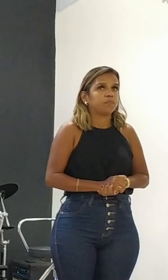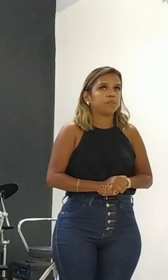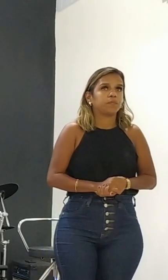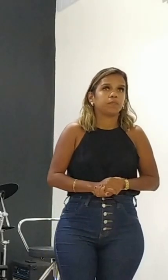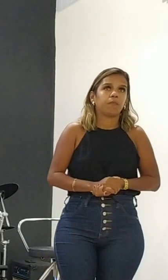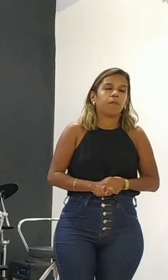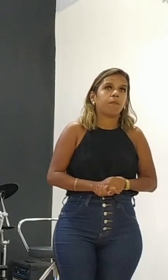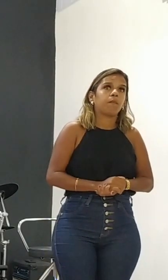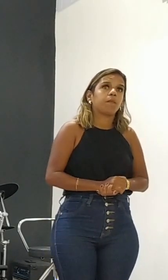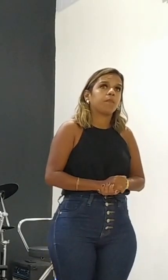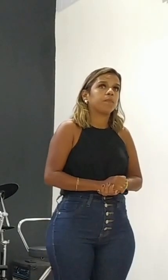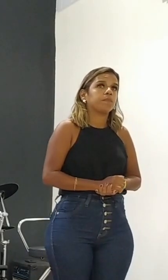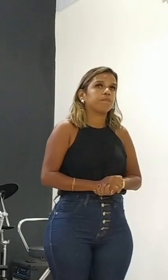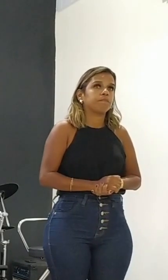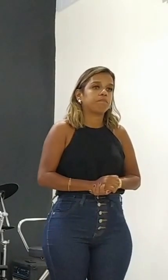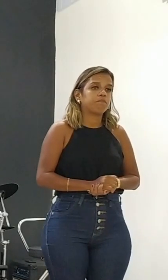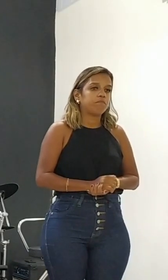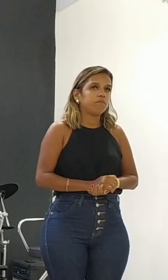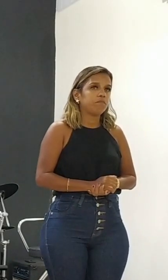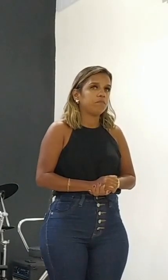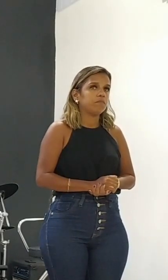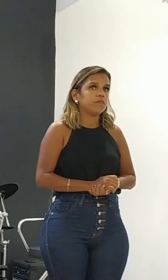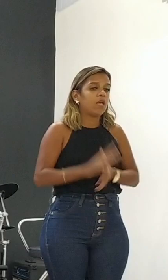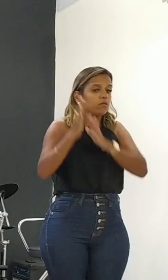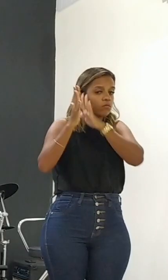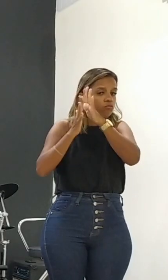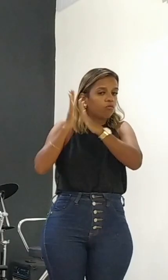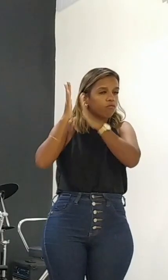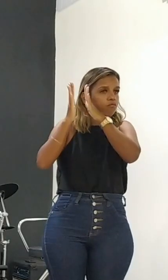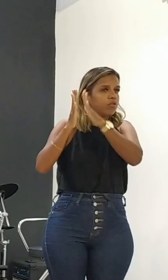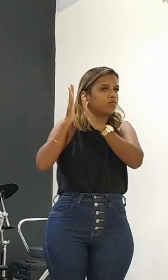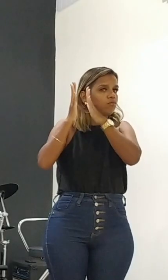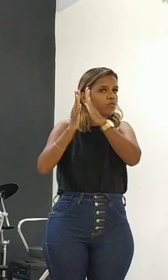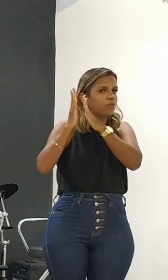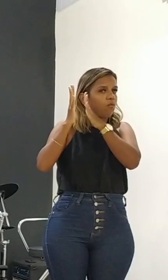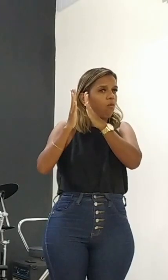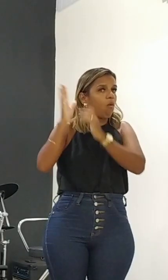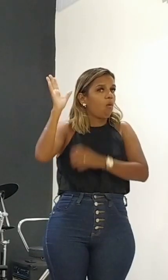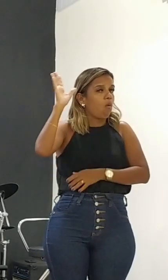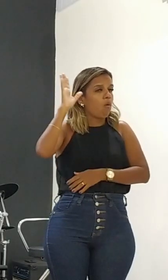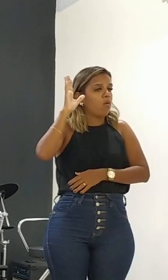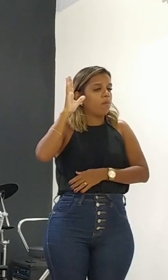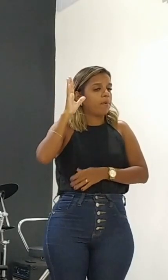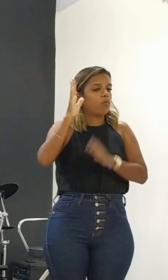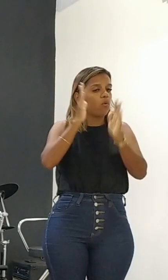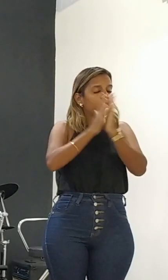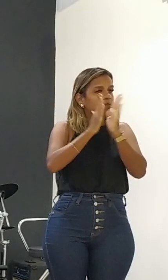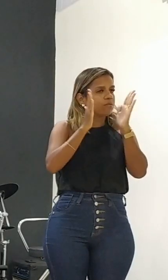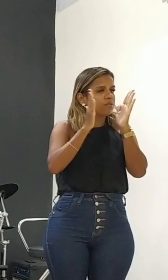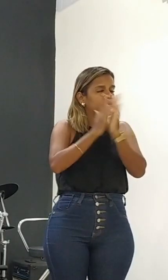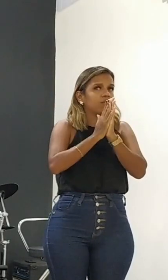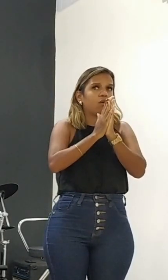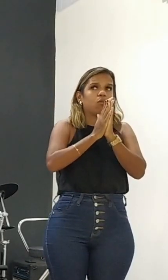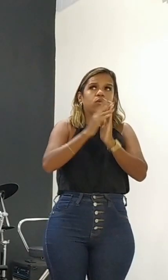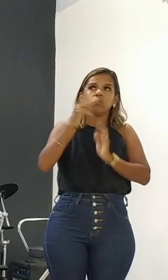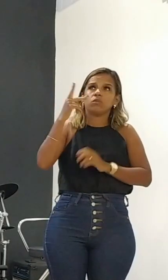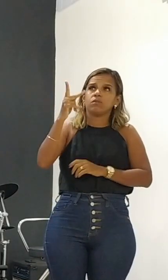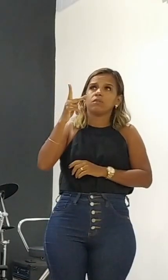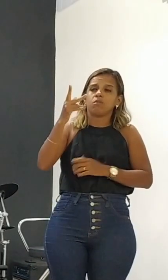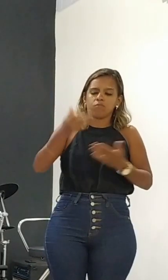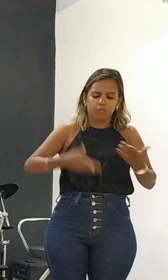atentos, ó Deus, os teus ouvidos e os teus olhos abertos, para ouvires a oração do teu servo, que